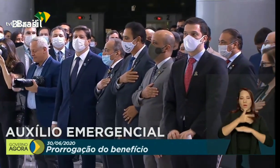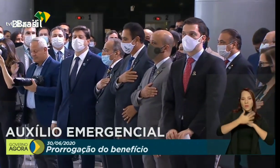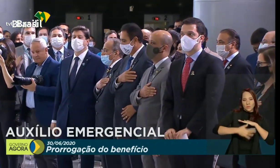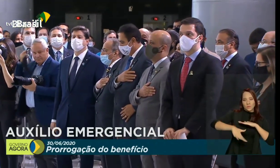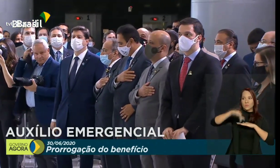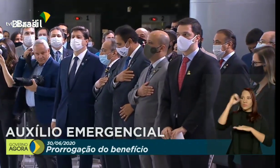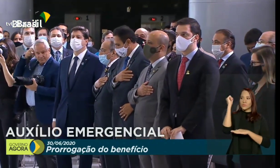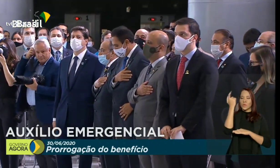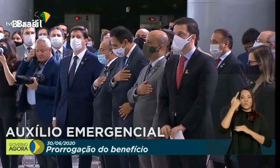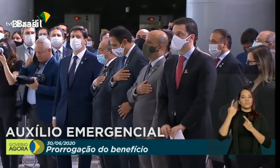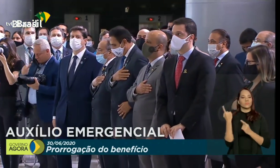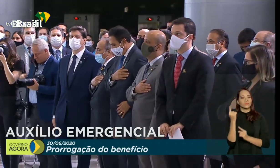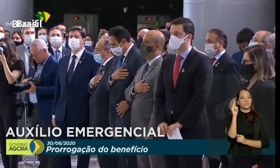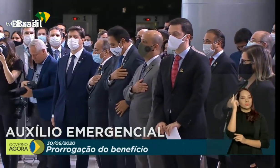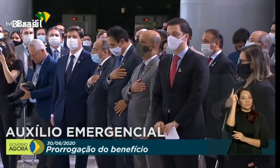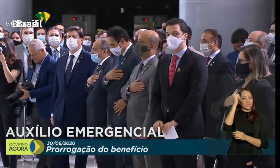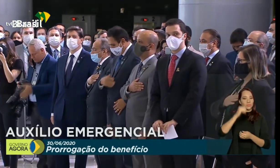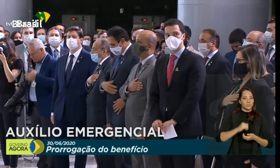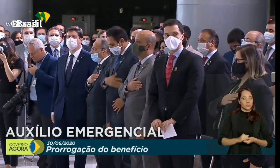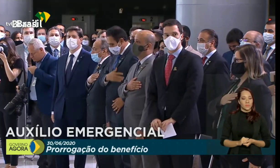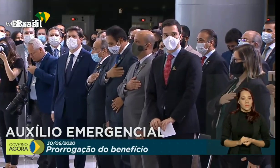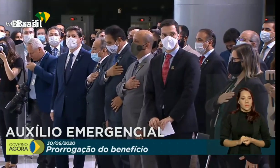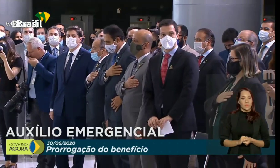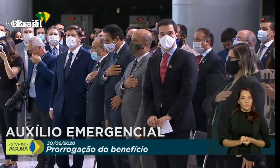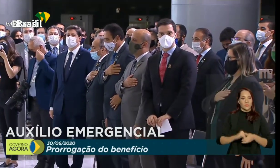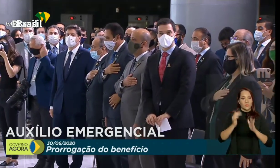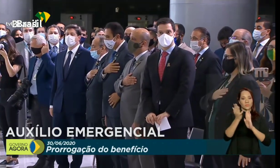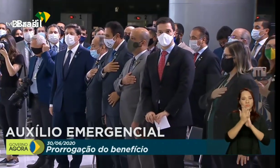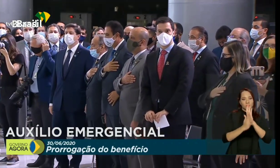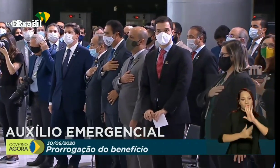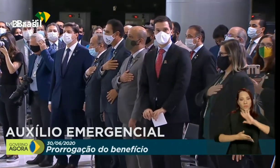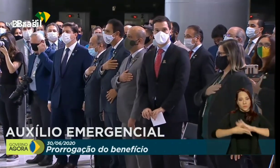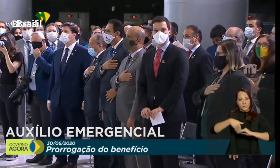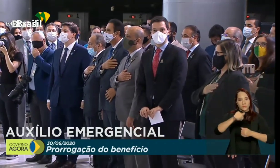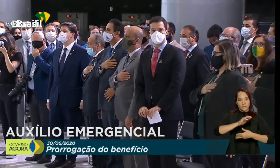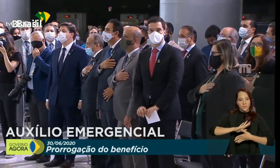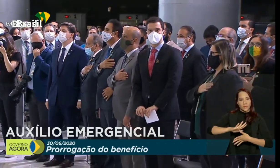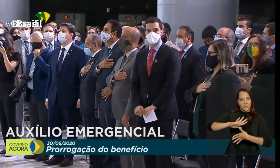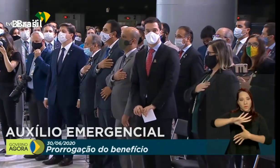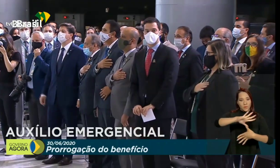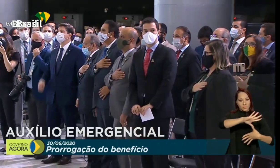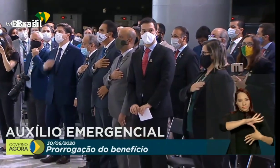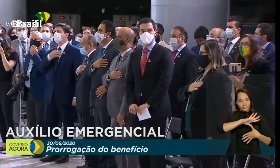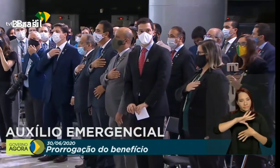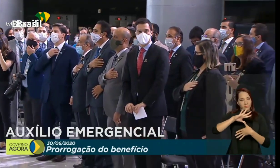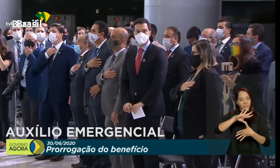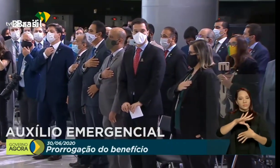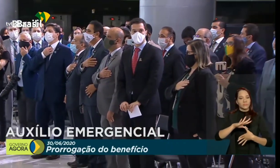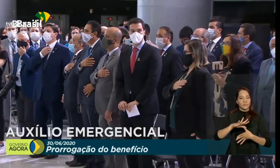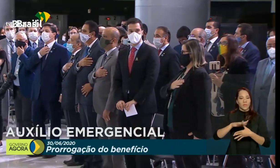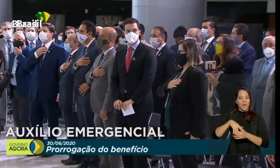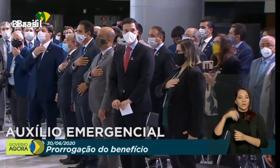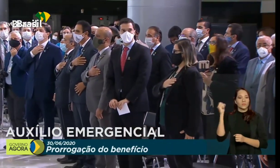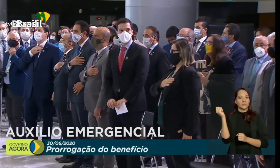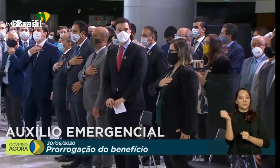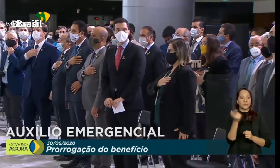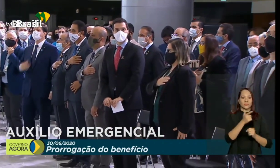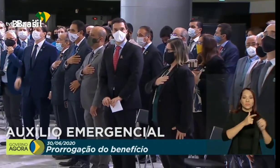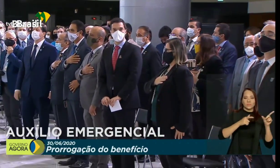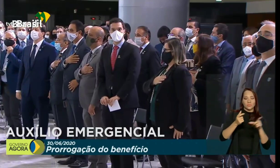do mar e à luz do céu profundo, fulgura as obras e florão da